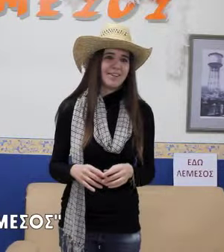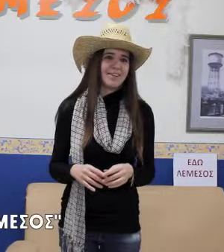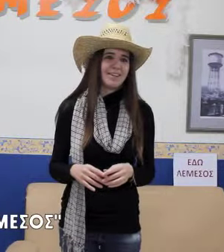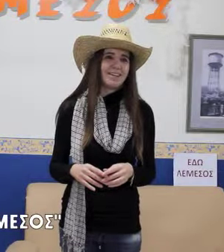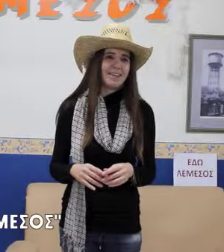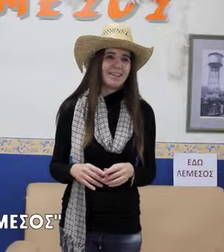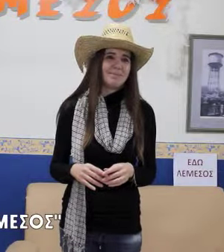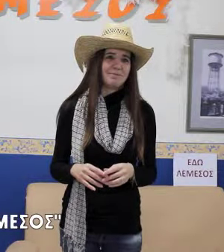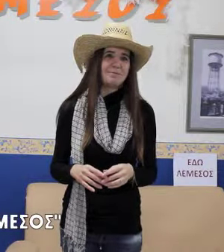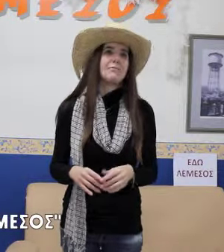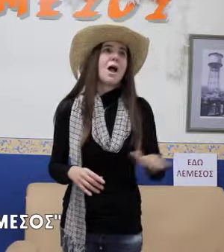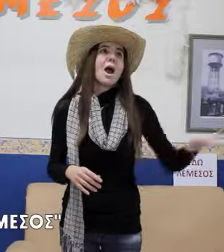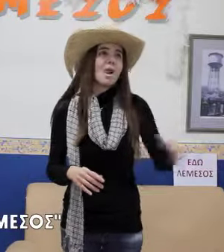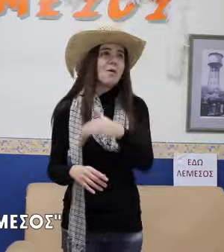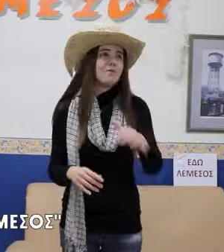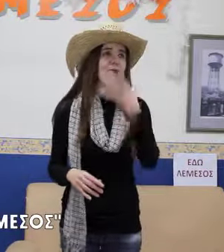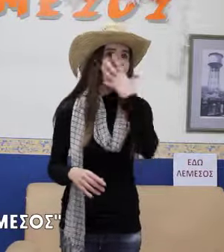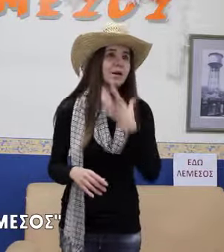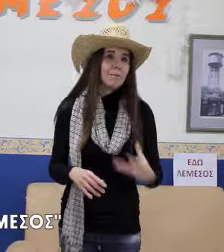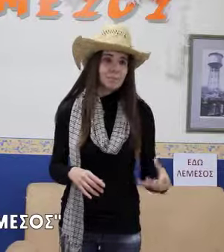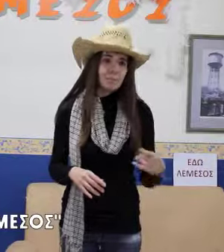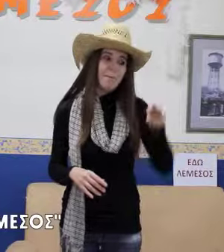Λεωφόρος Αρχιεπισκόπου Μακαρίου του Τρίτου.